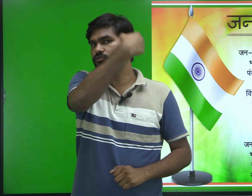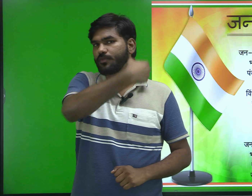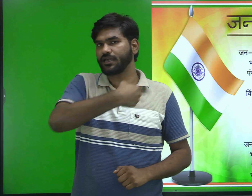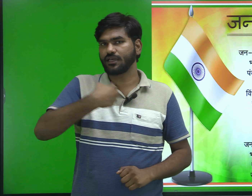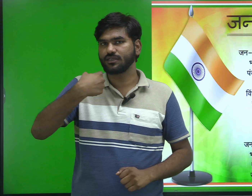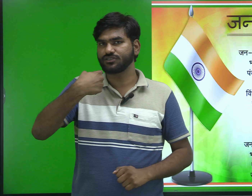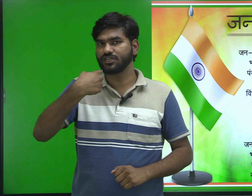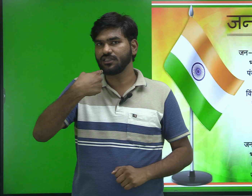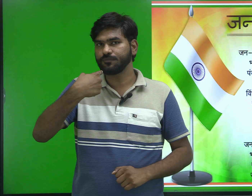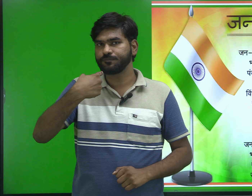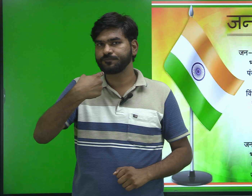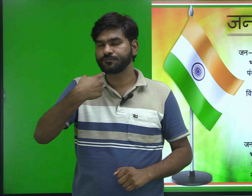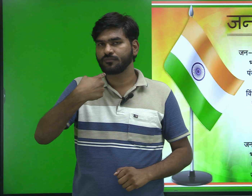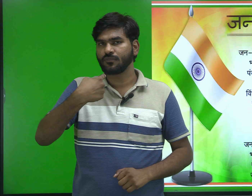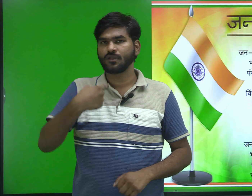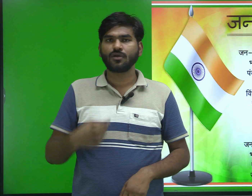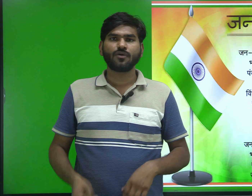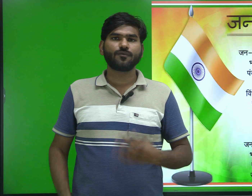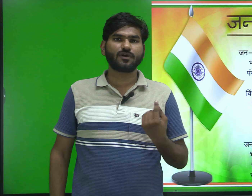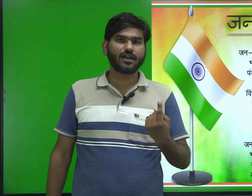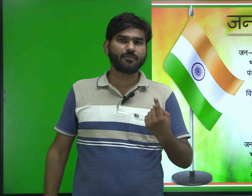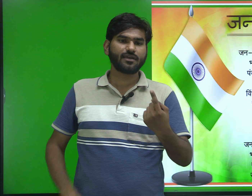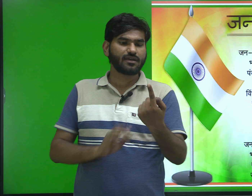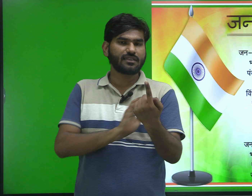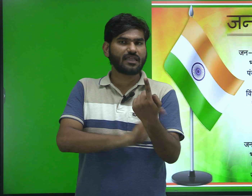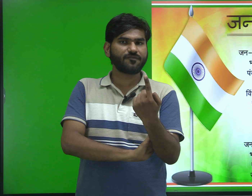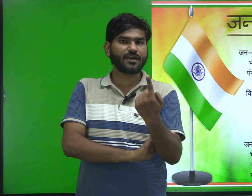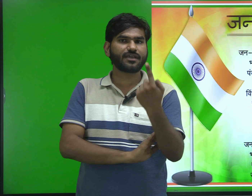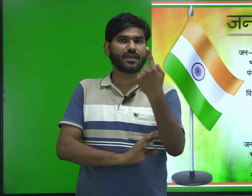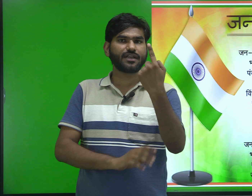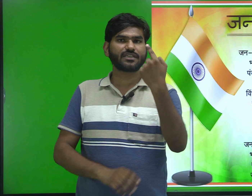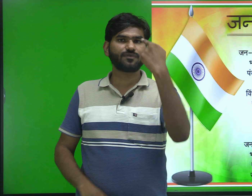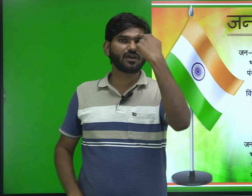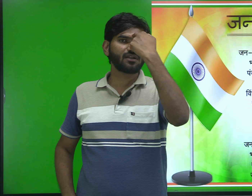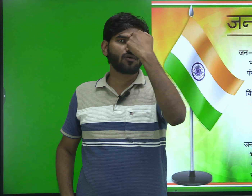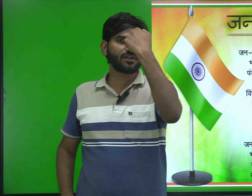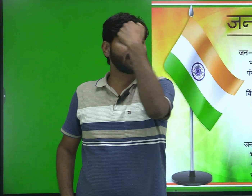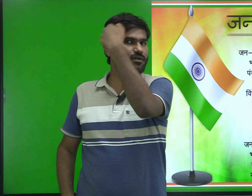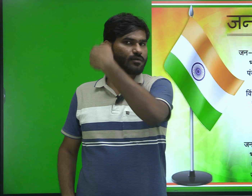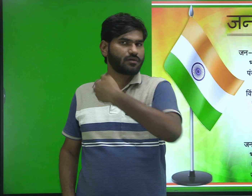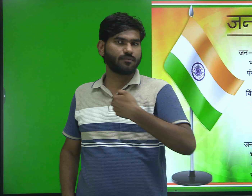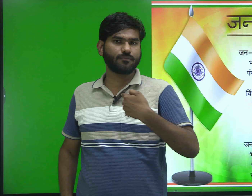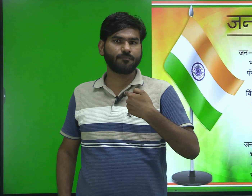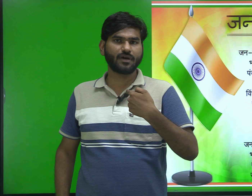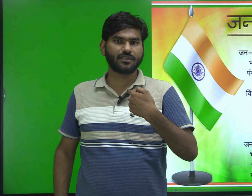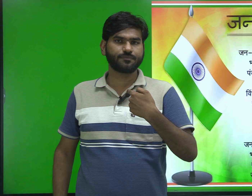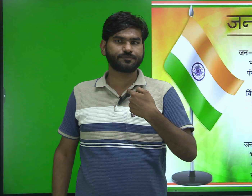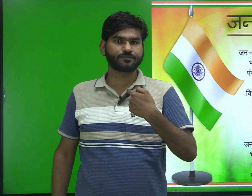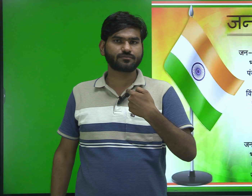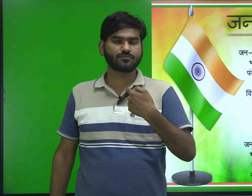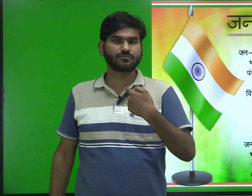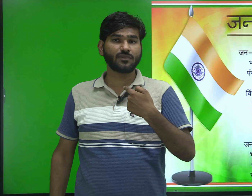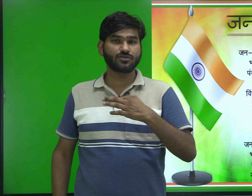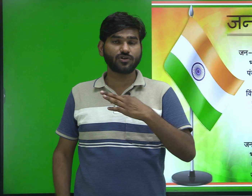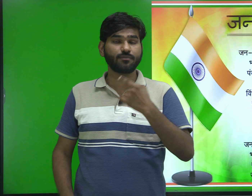घुमाएँगे। जन, गण में लेफ्ट हैंड की इंडेक्स फिंगर और ये मन, सॉरी